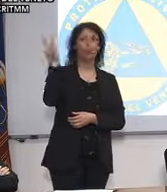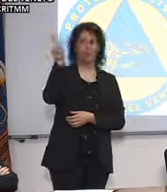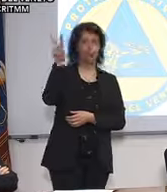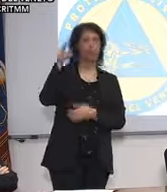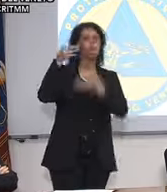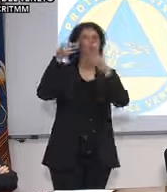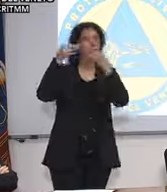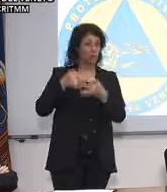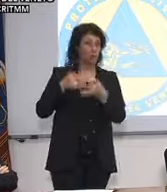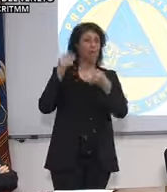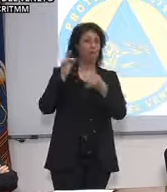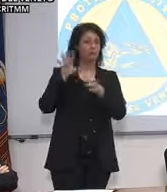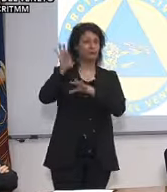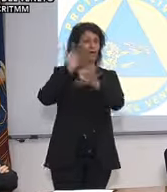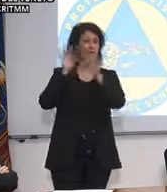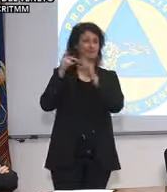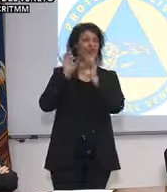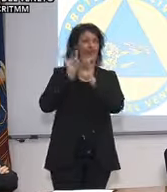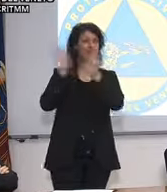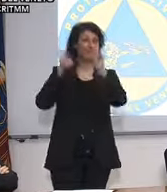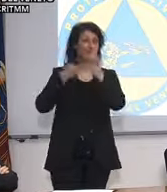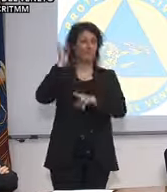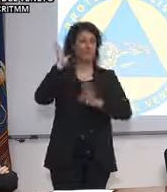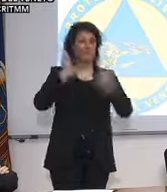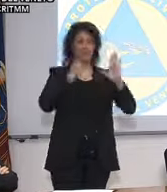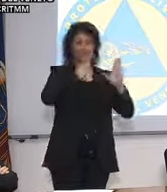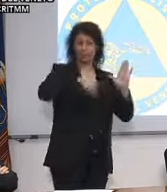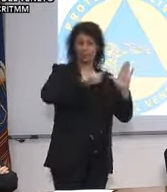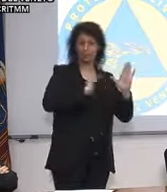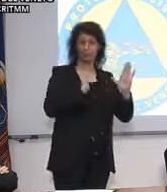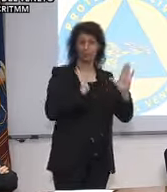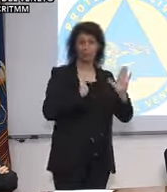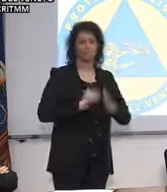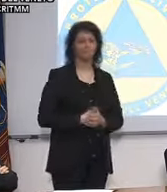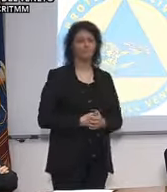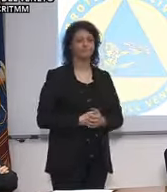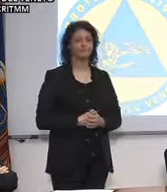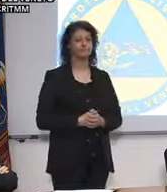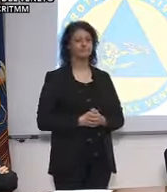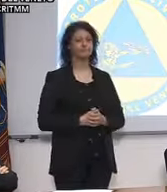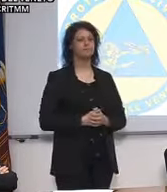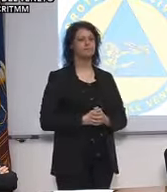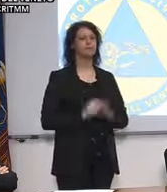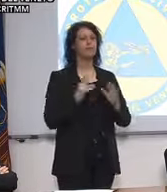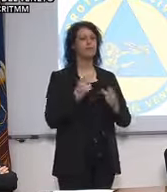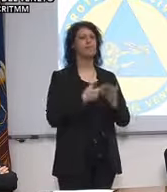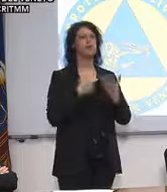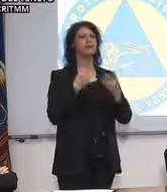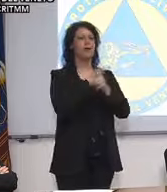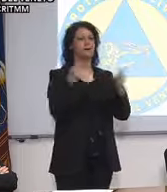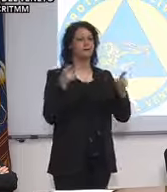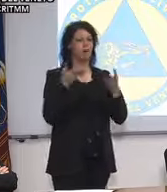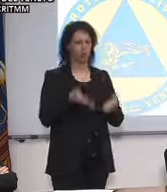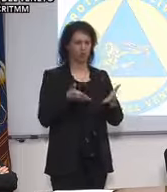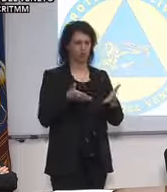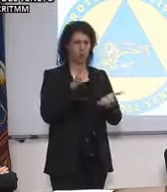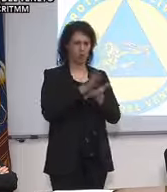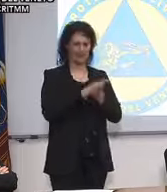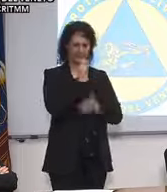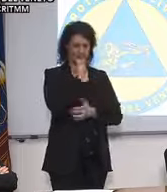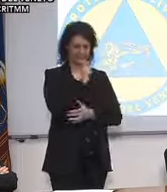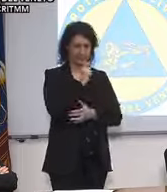dire, più libere delle nostre. Però al di là di questo, a me interessa che di questo punto stampa resti questo. Non c'è nessuna volontà